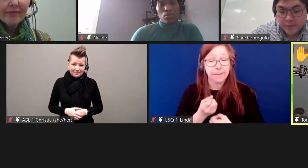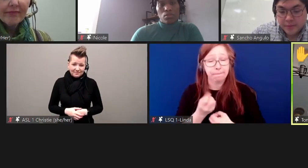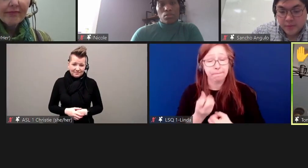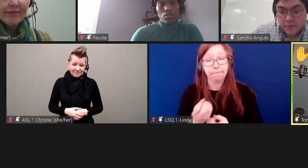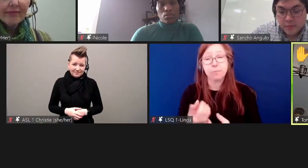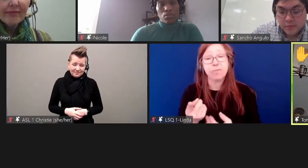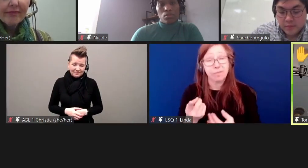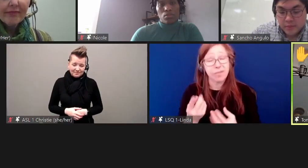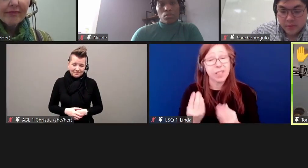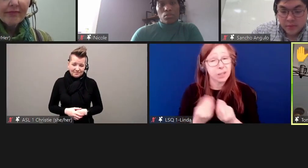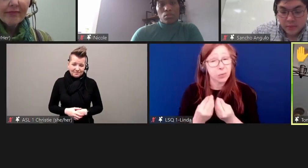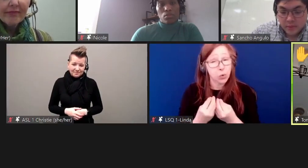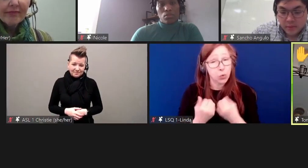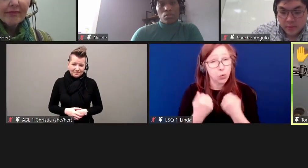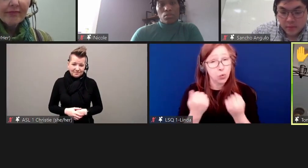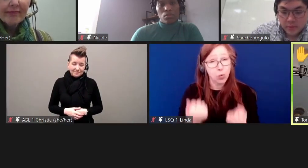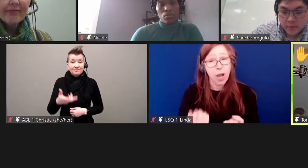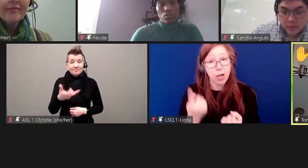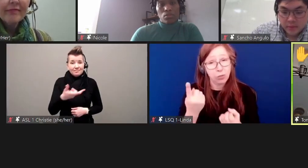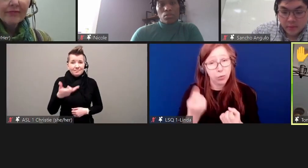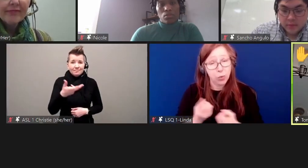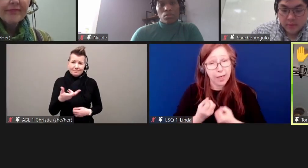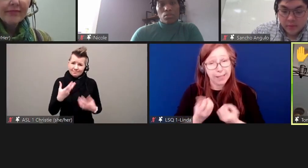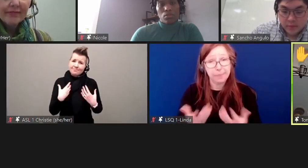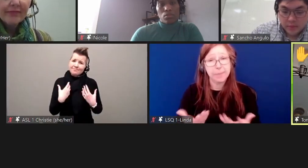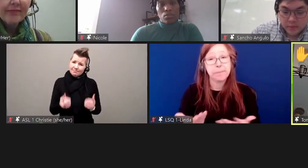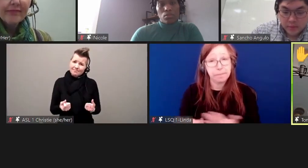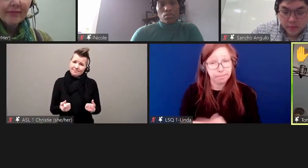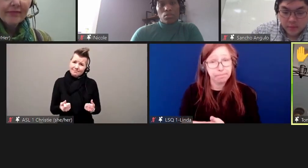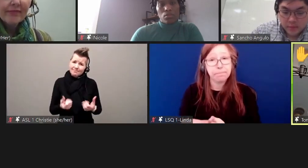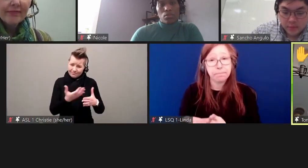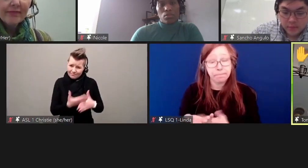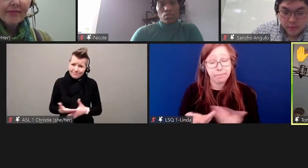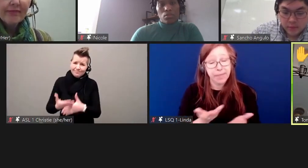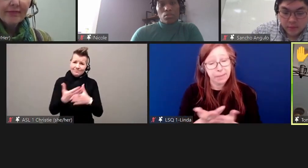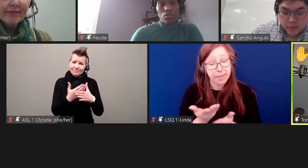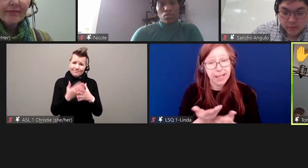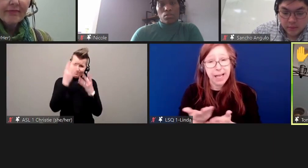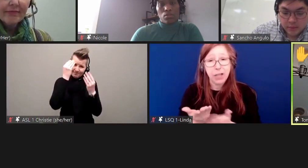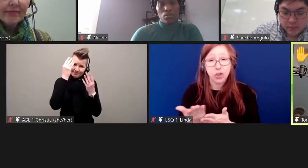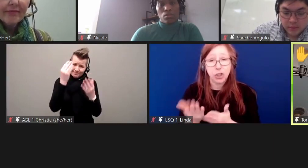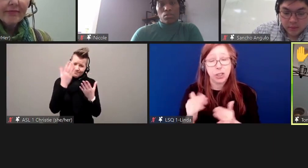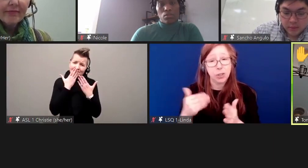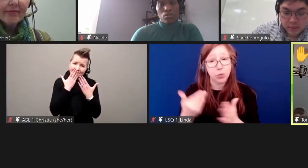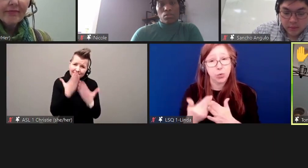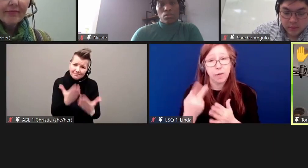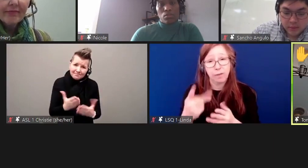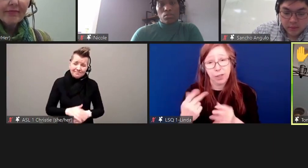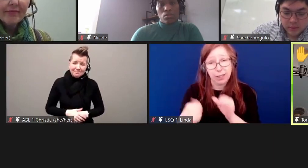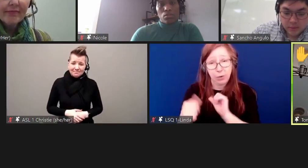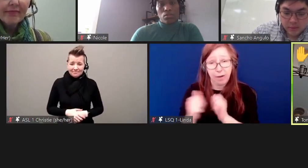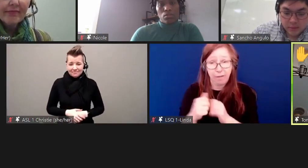de courage. Il faut beaucoup de courage pour partager tout cela avec nous.